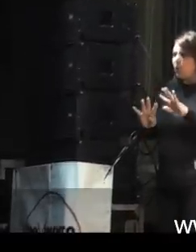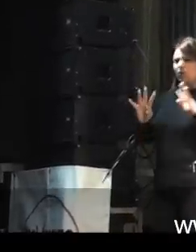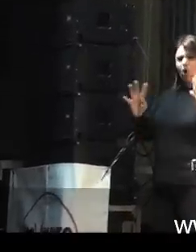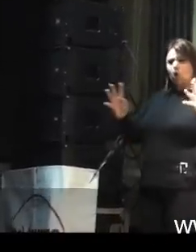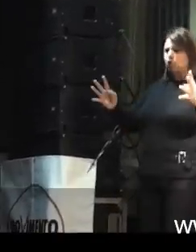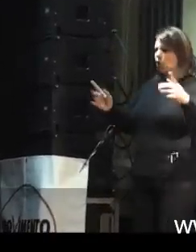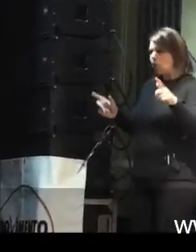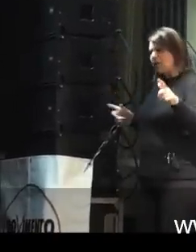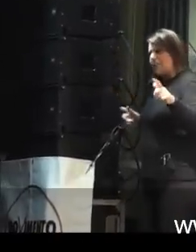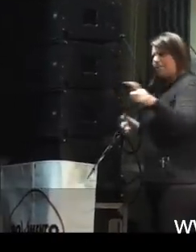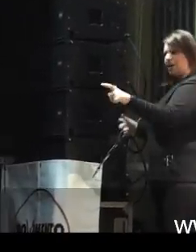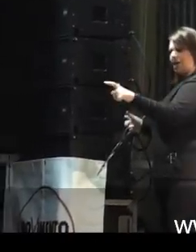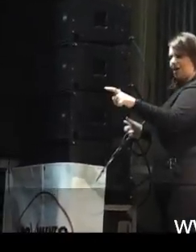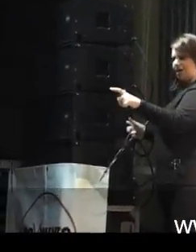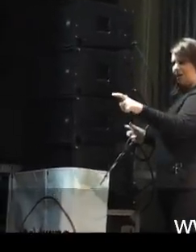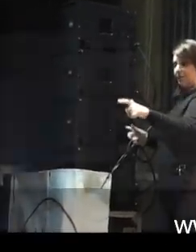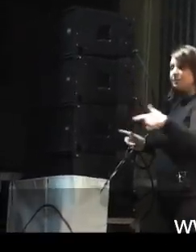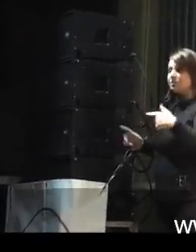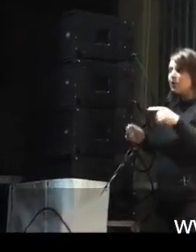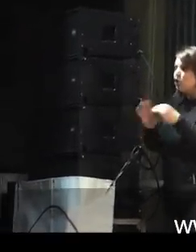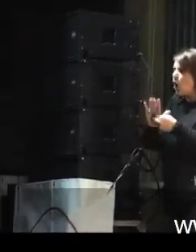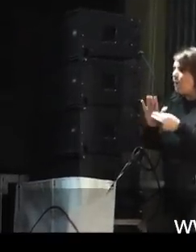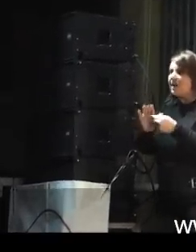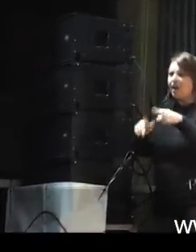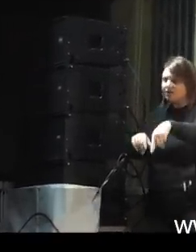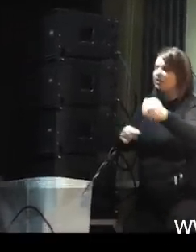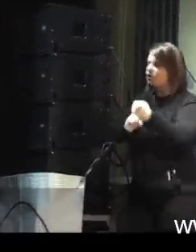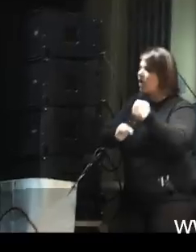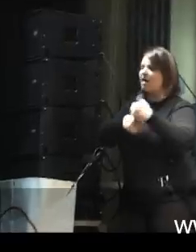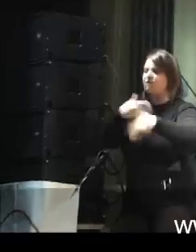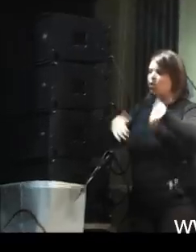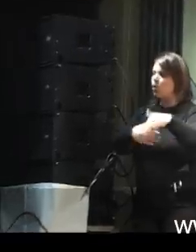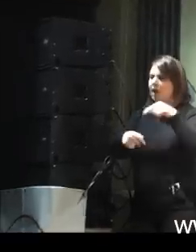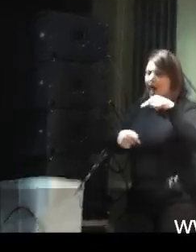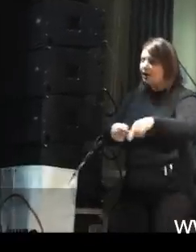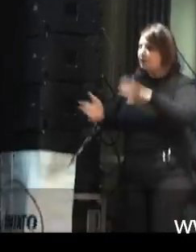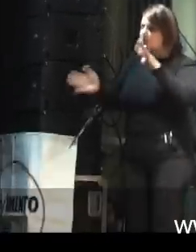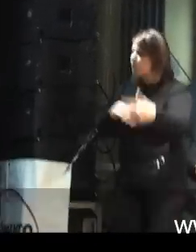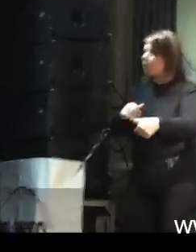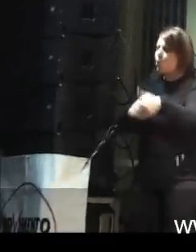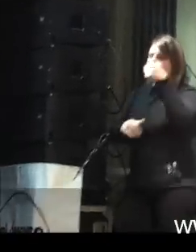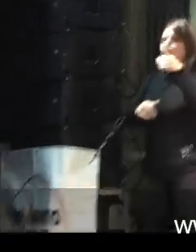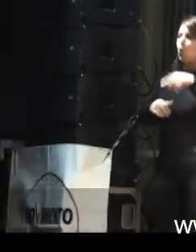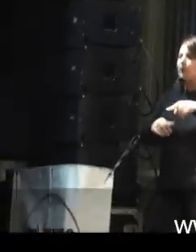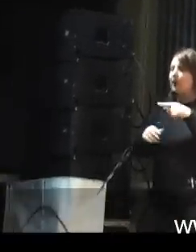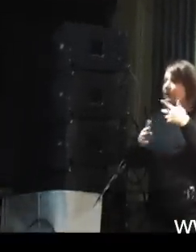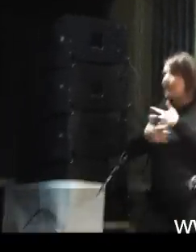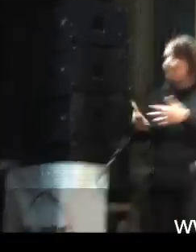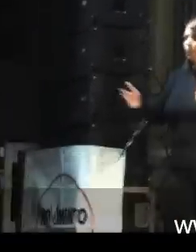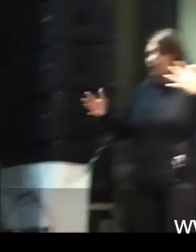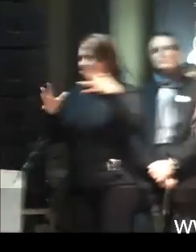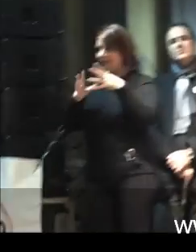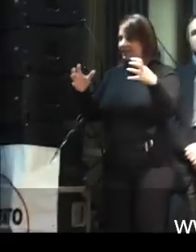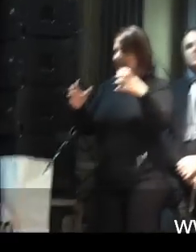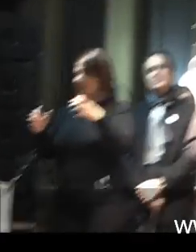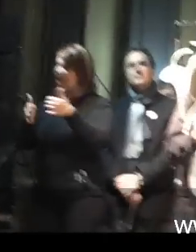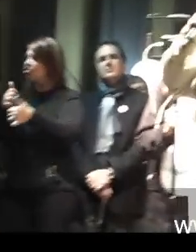un cordone di sicurezza agli operai, adesso è una delle più grandi aziende argentine e basta.